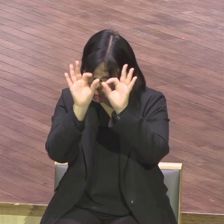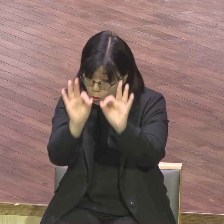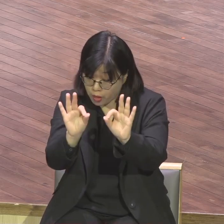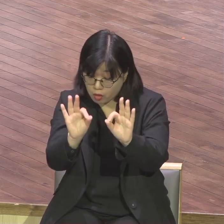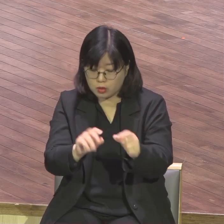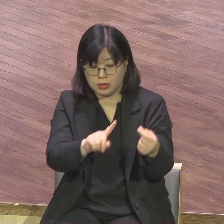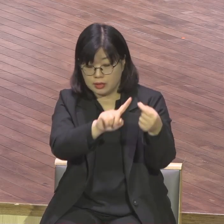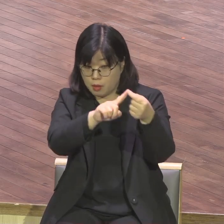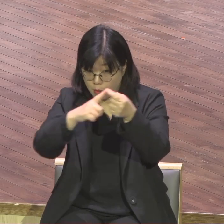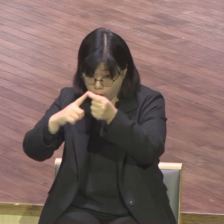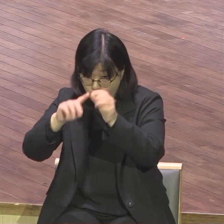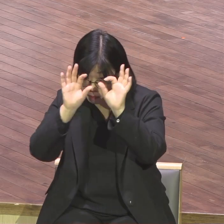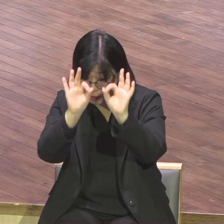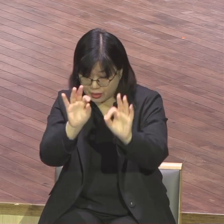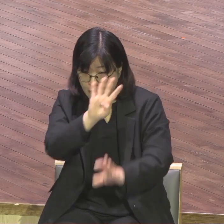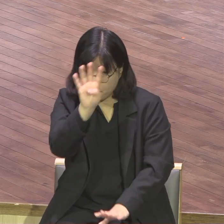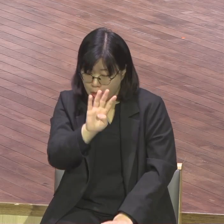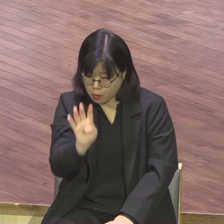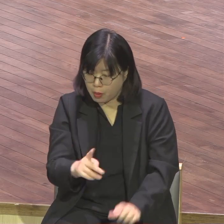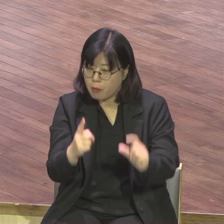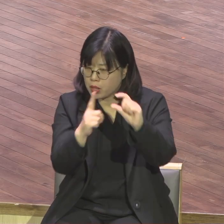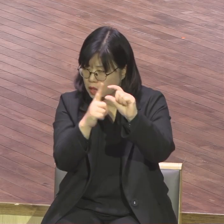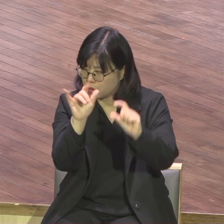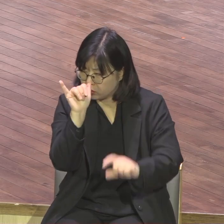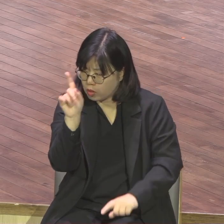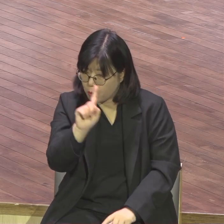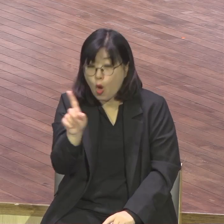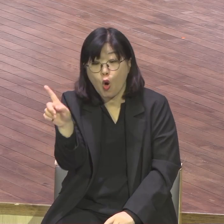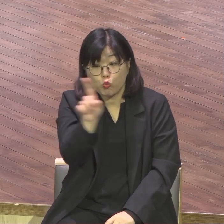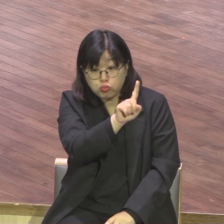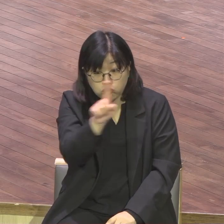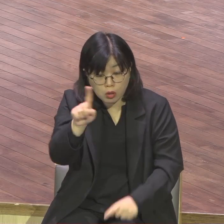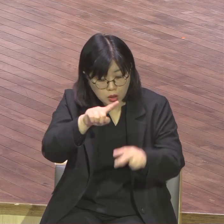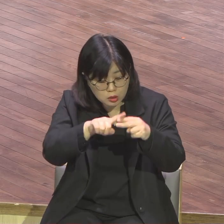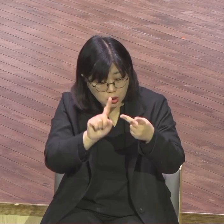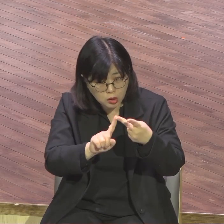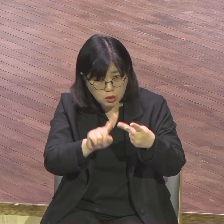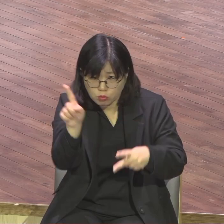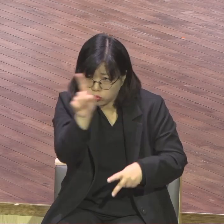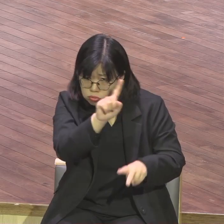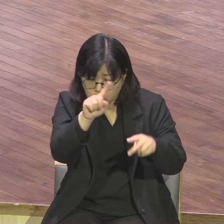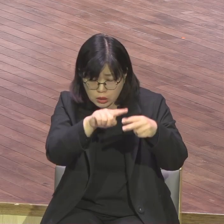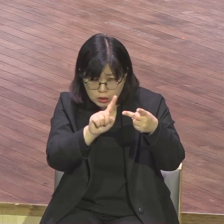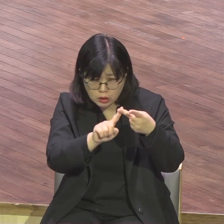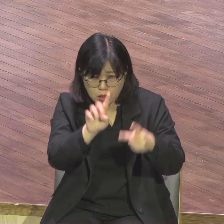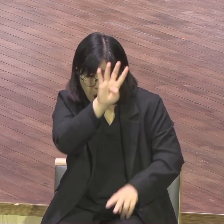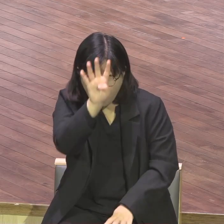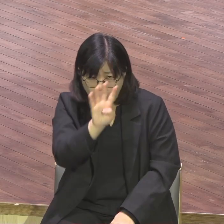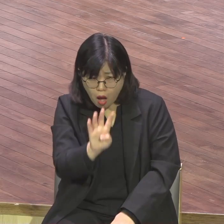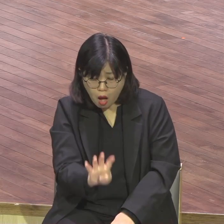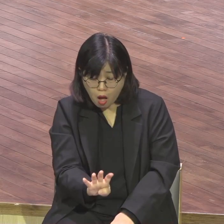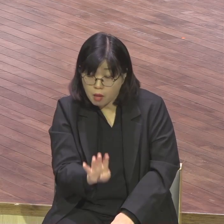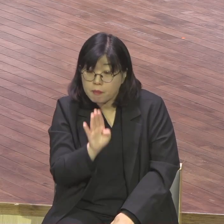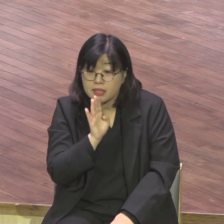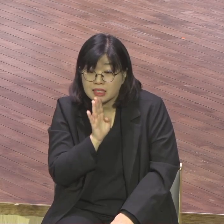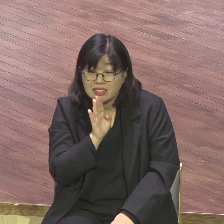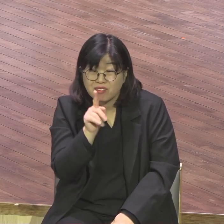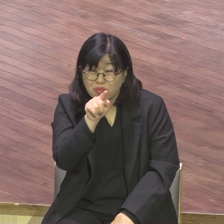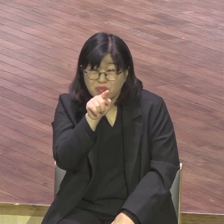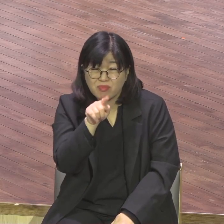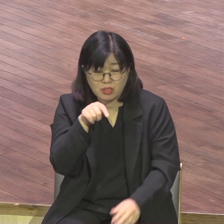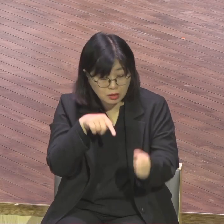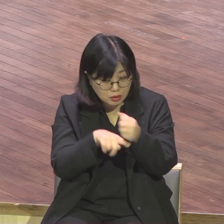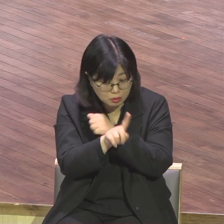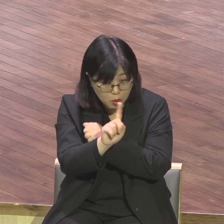말은 어떤 일을 만나든지 누구를 만나든지 어떤 행편에 처하든지 그런 뜻이에요. 어디를